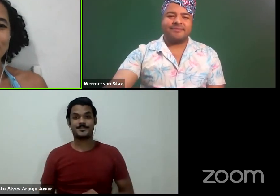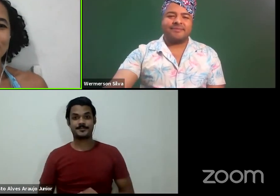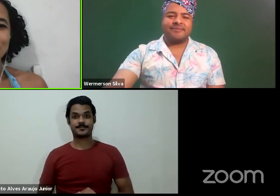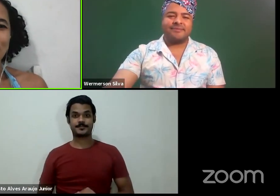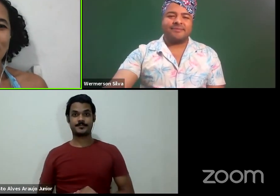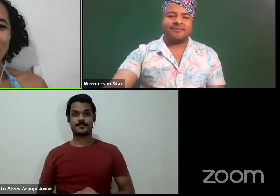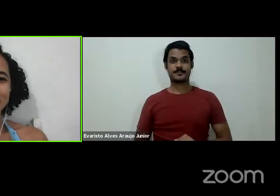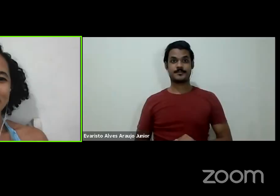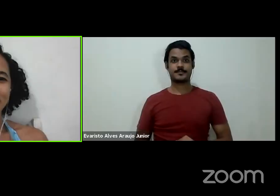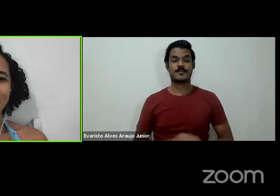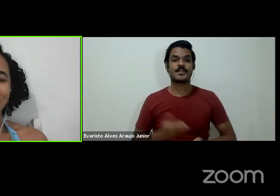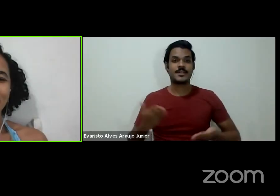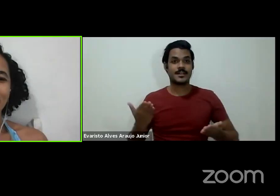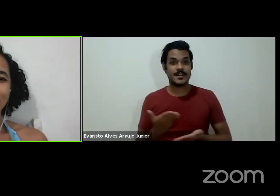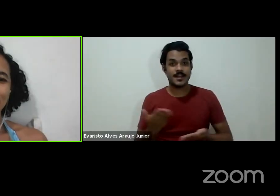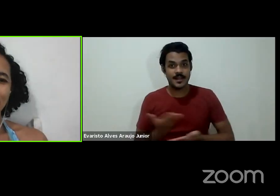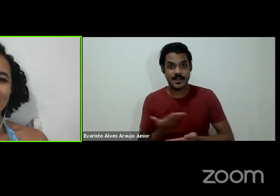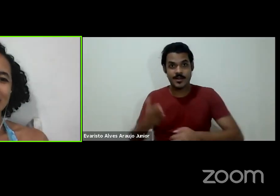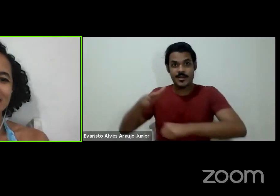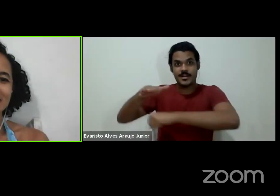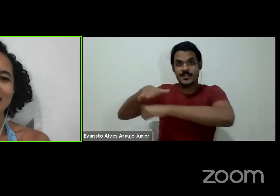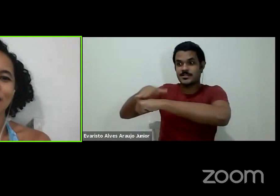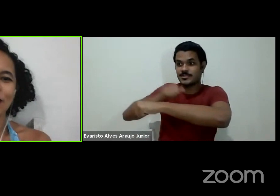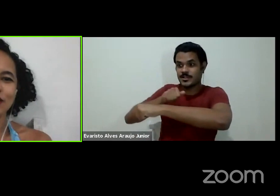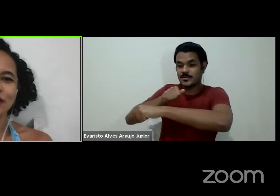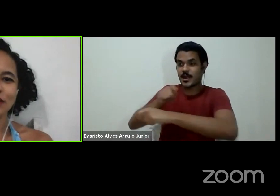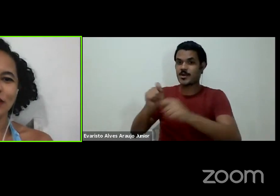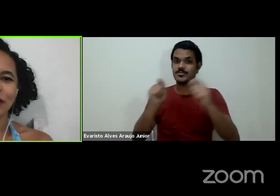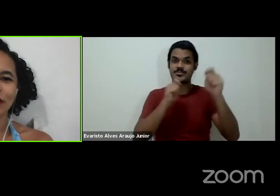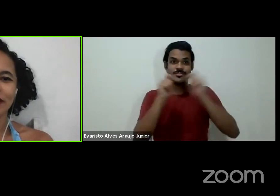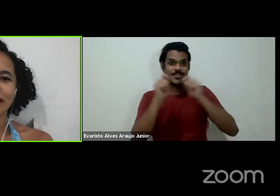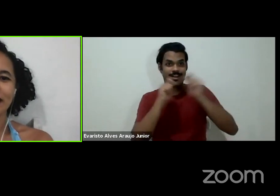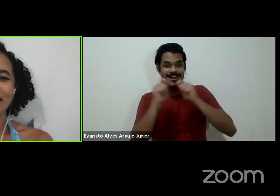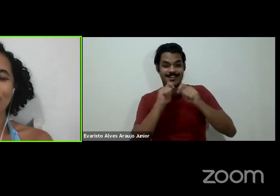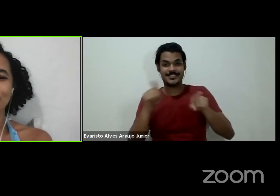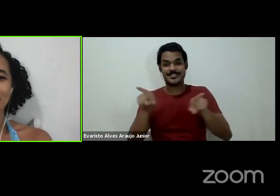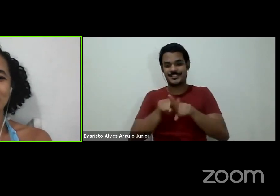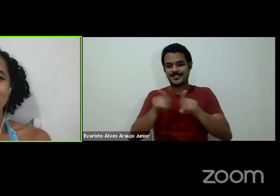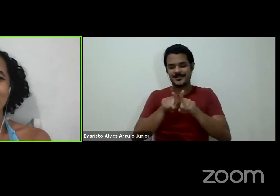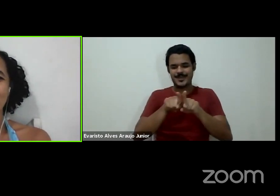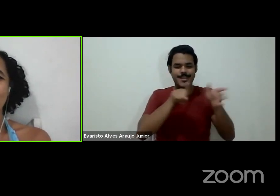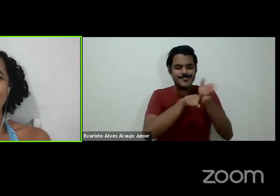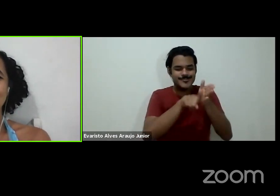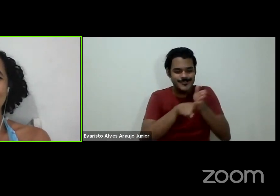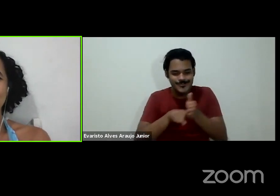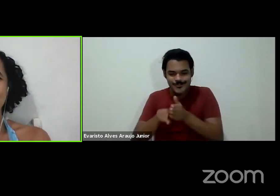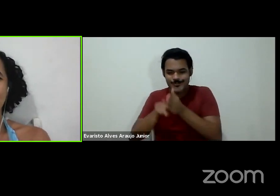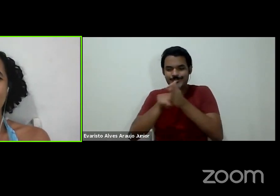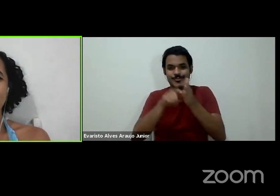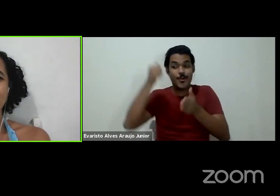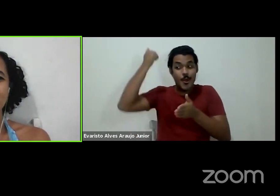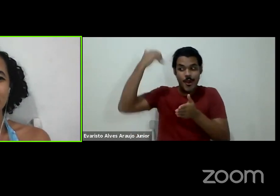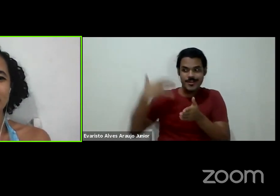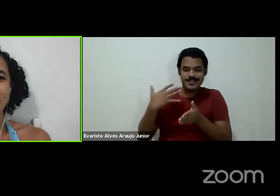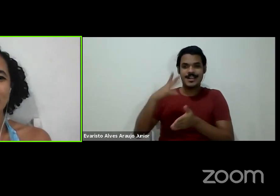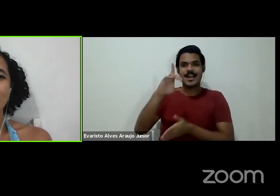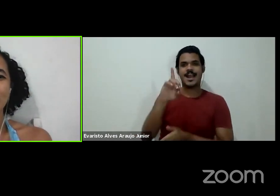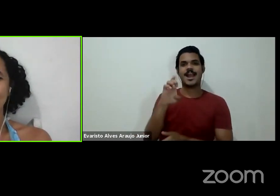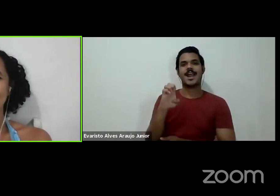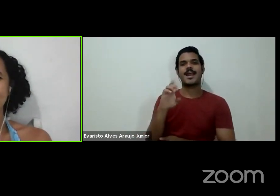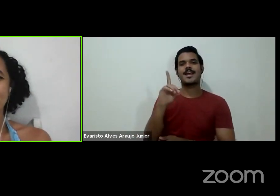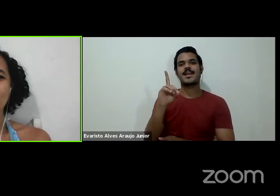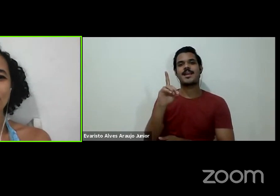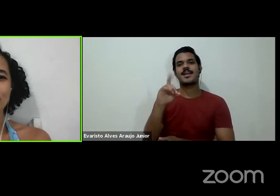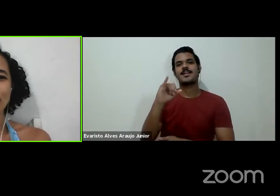Agora vamos chamar o jornalista e consultor em audiodescrição, Ednilson Sacramento,